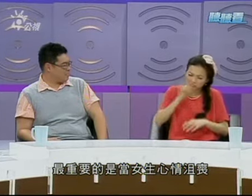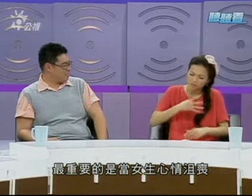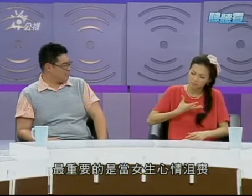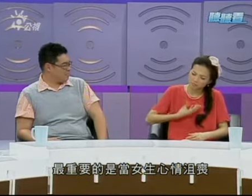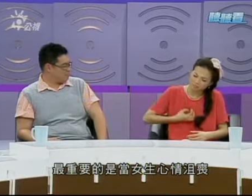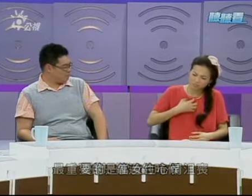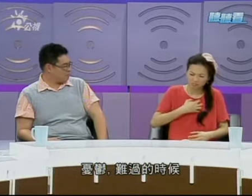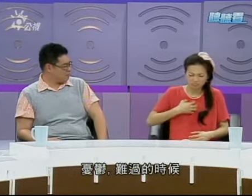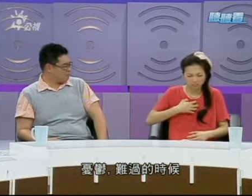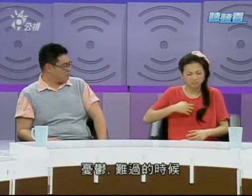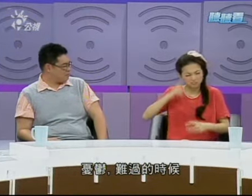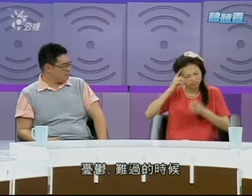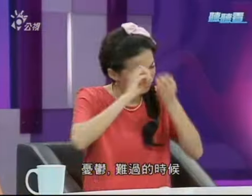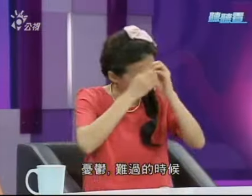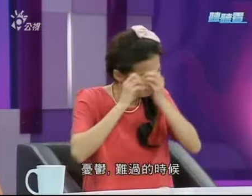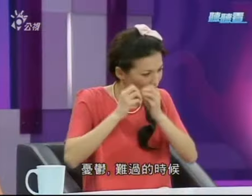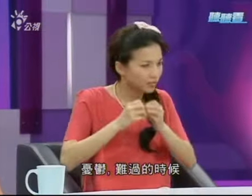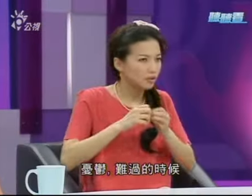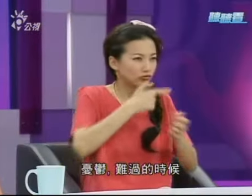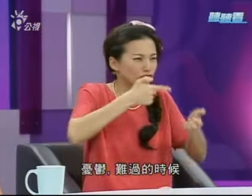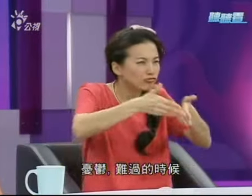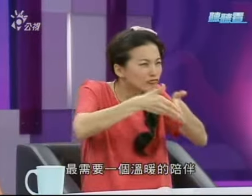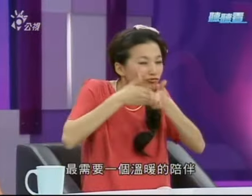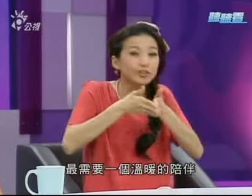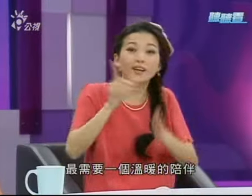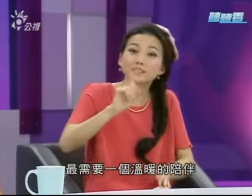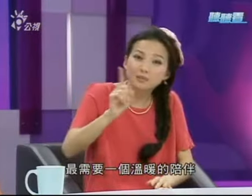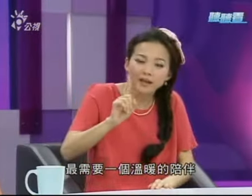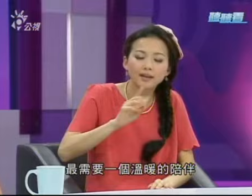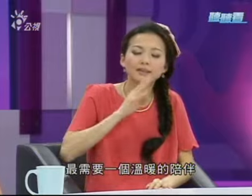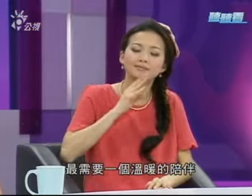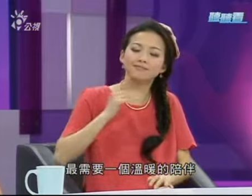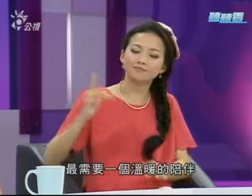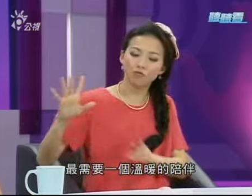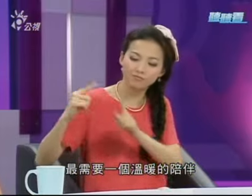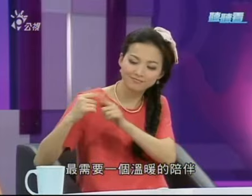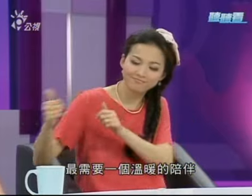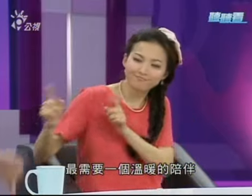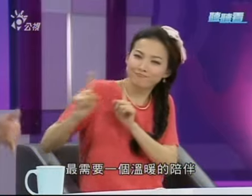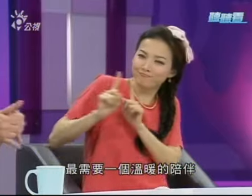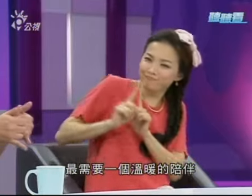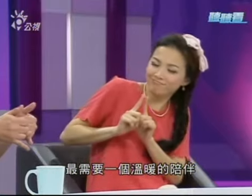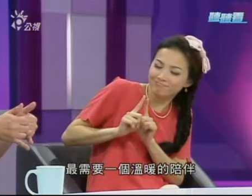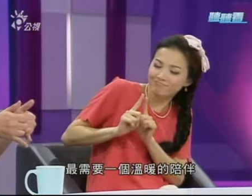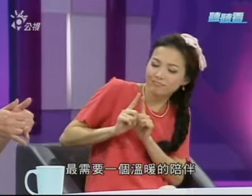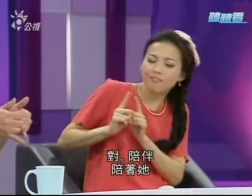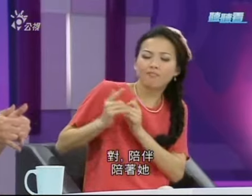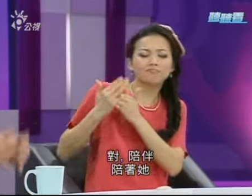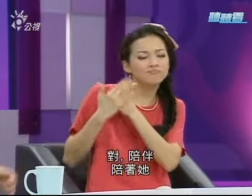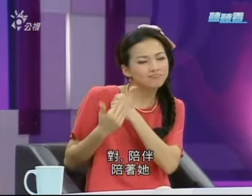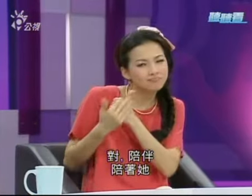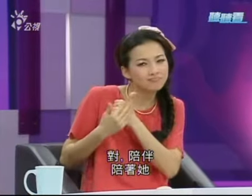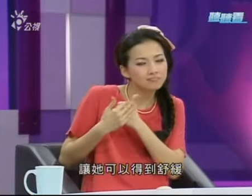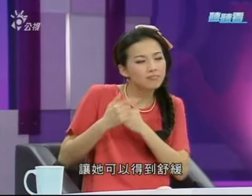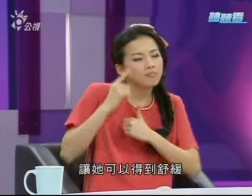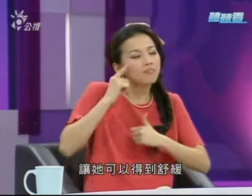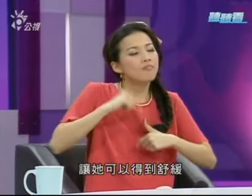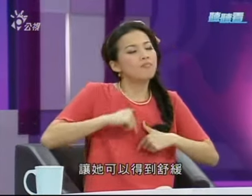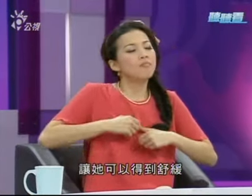丧忧郁难过的时候最需要一个温暖的陪伴对陪着他让他可以得到舒